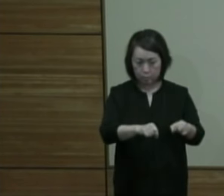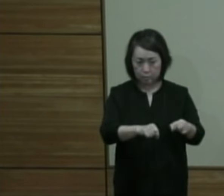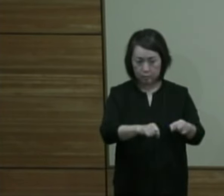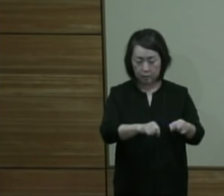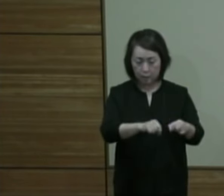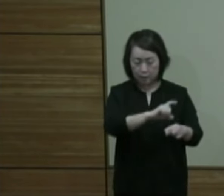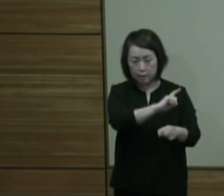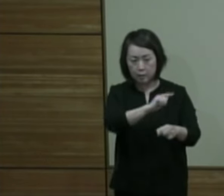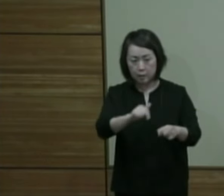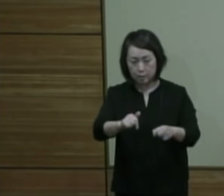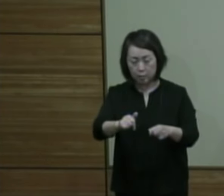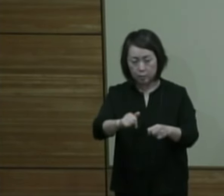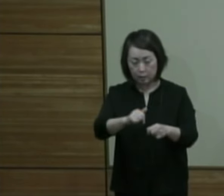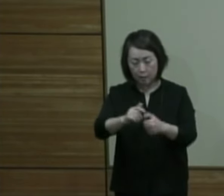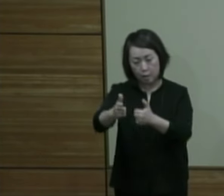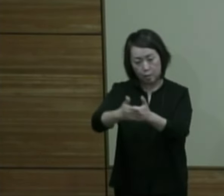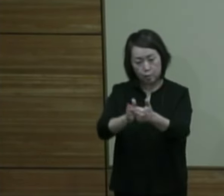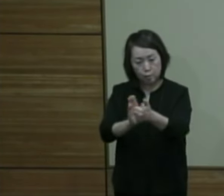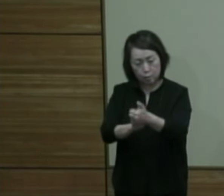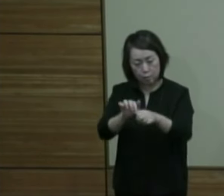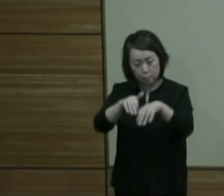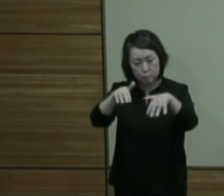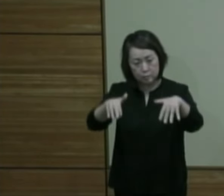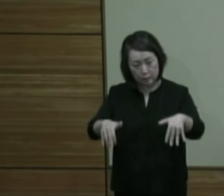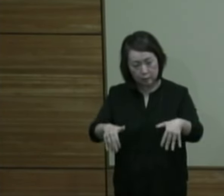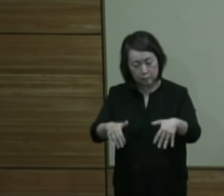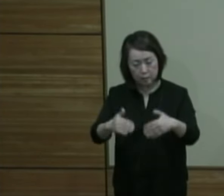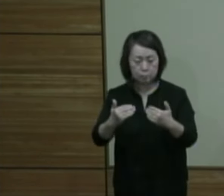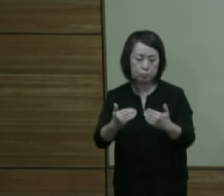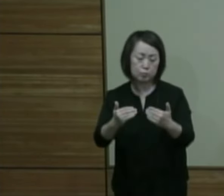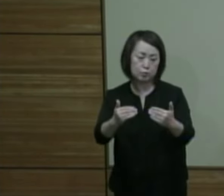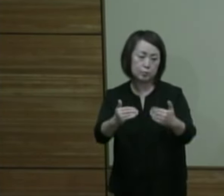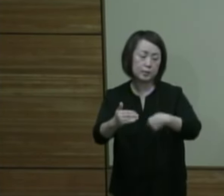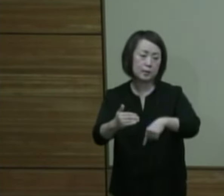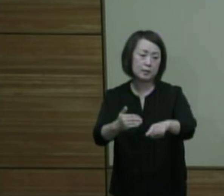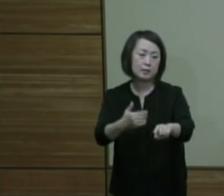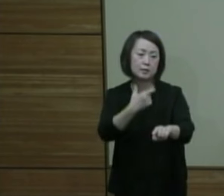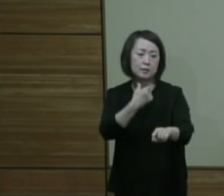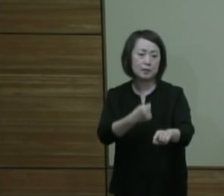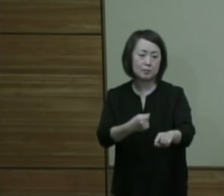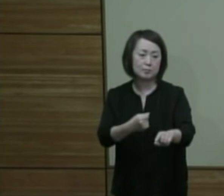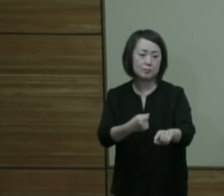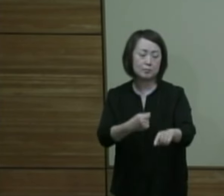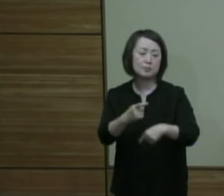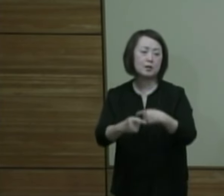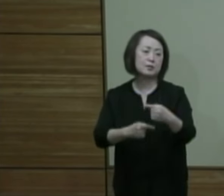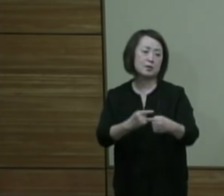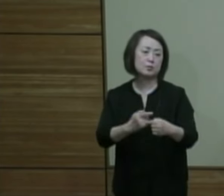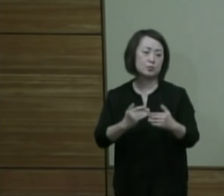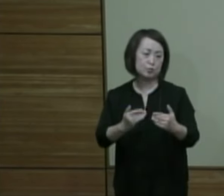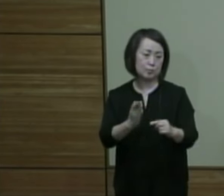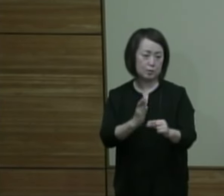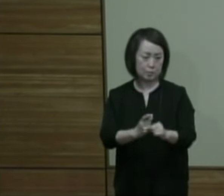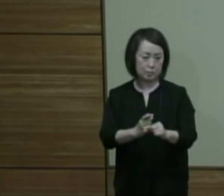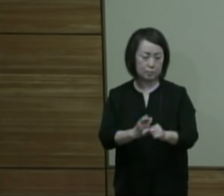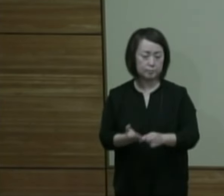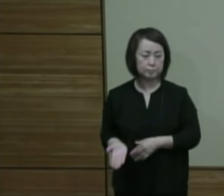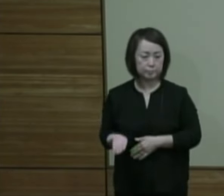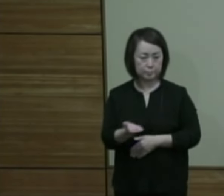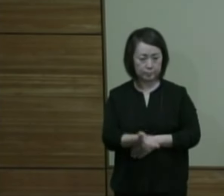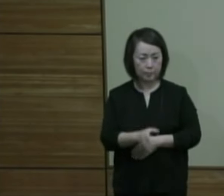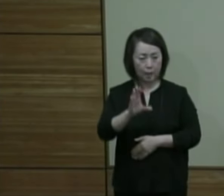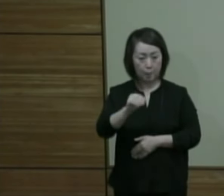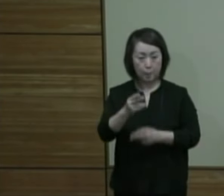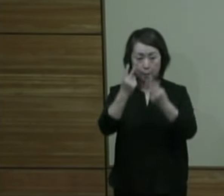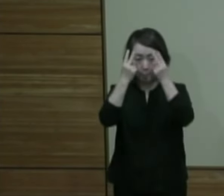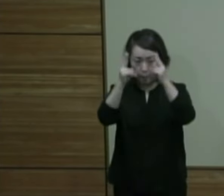協力体制を作っていきたいというような今お話を進めているところであります。それから万博全体につきましては、あ